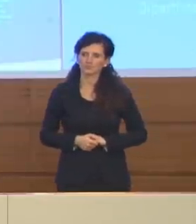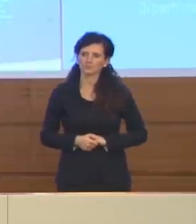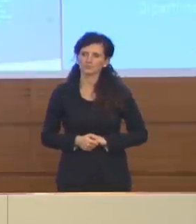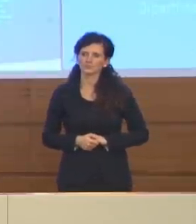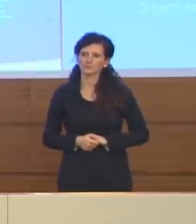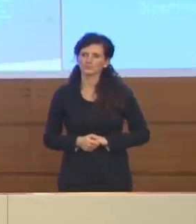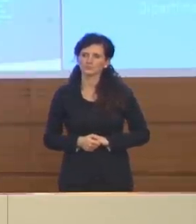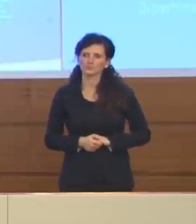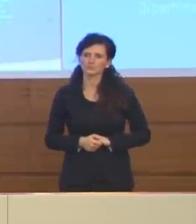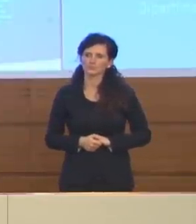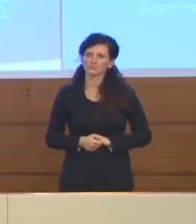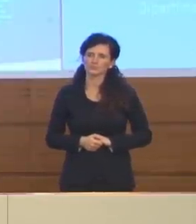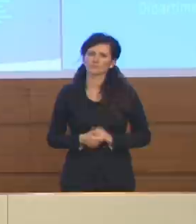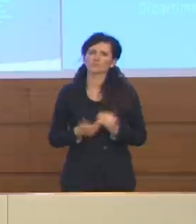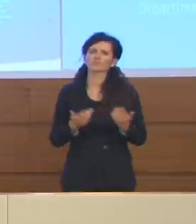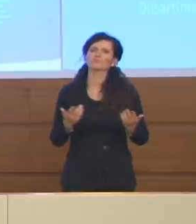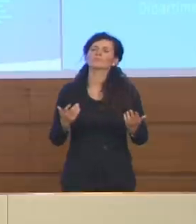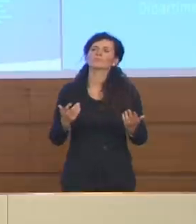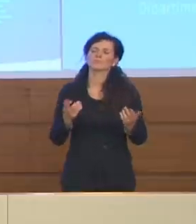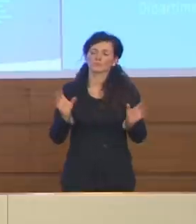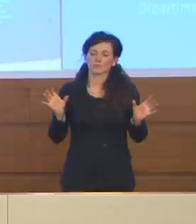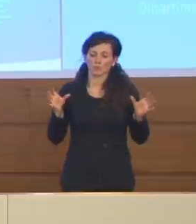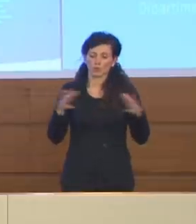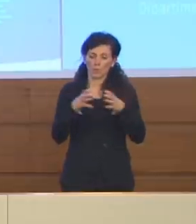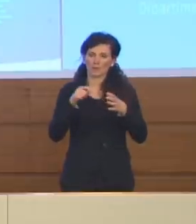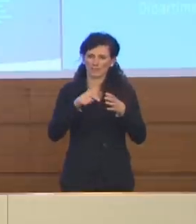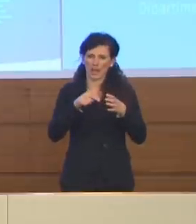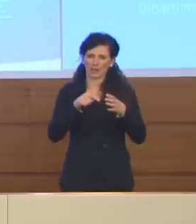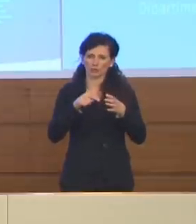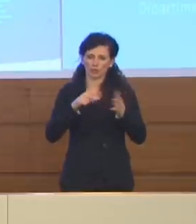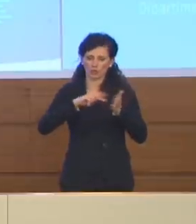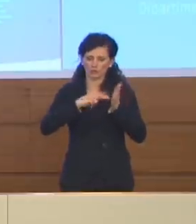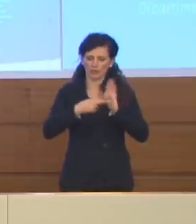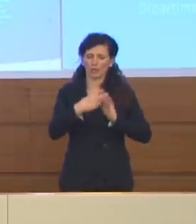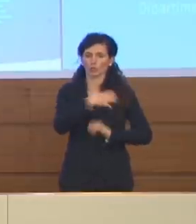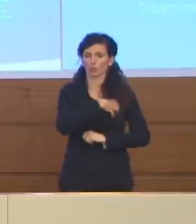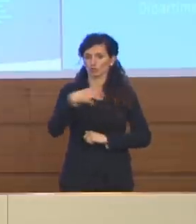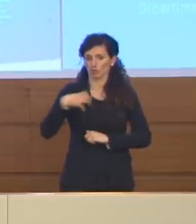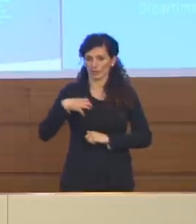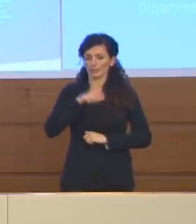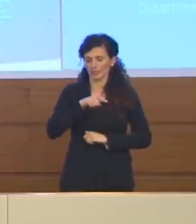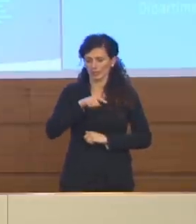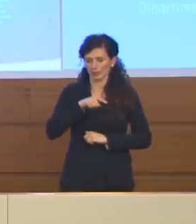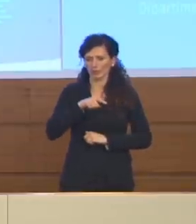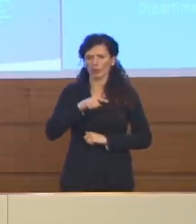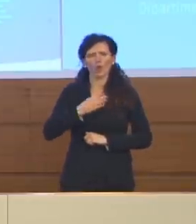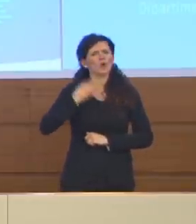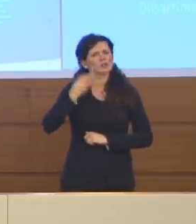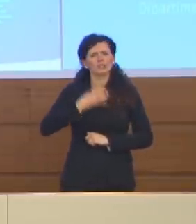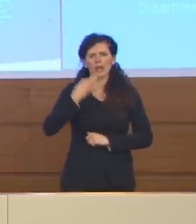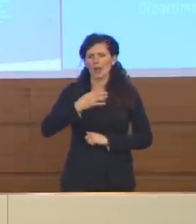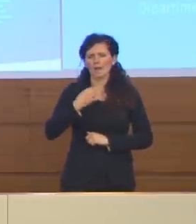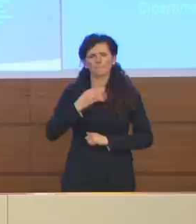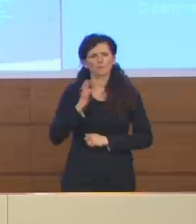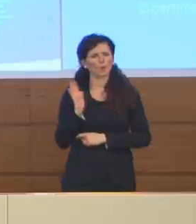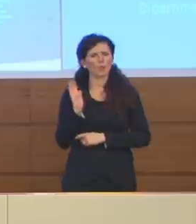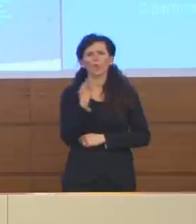che il comitato tecnico scientifico continua a riunirsi